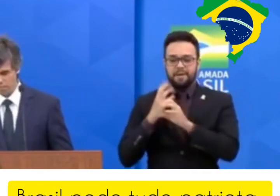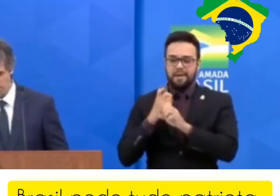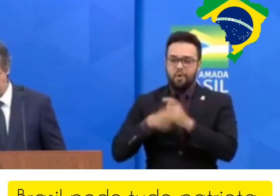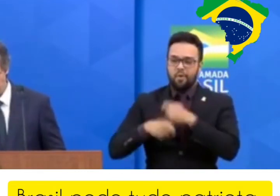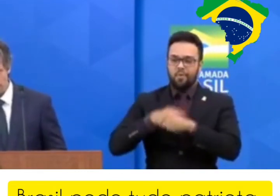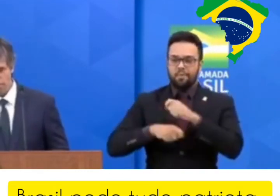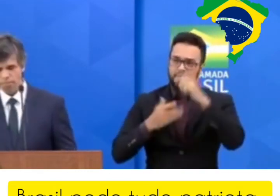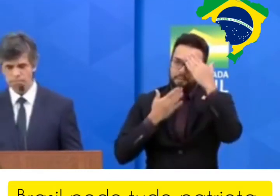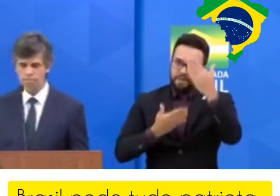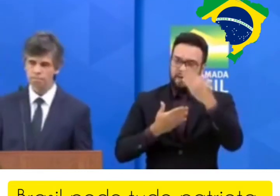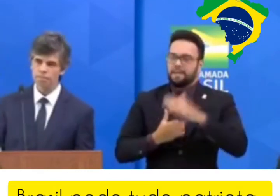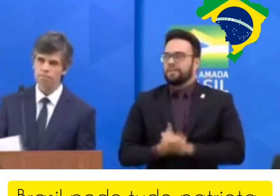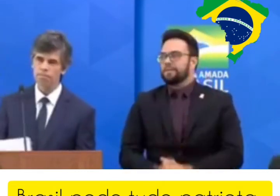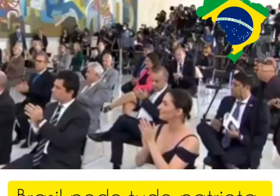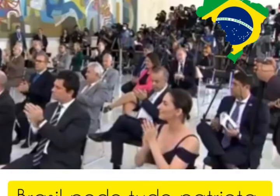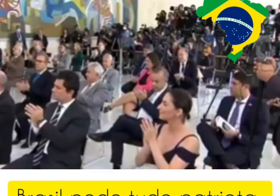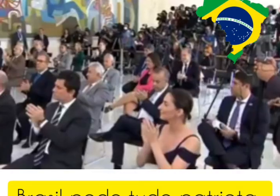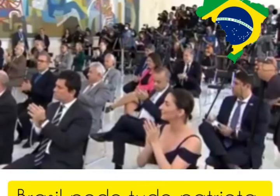Obrigado.